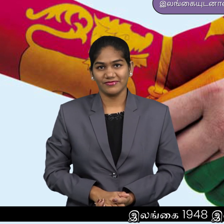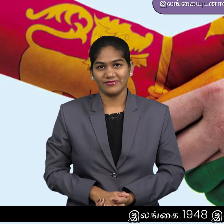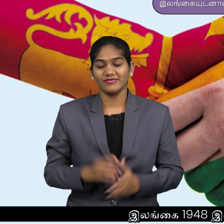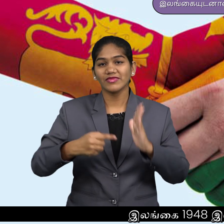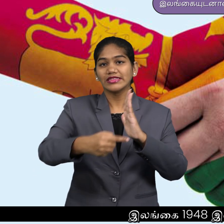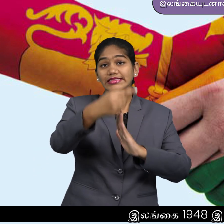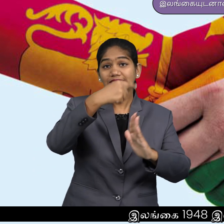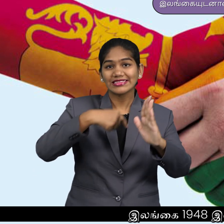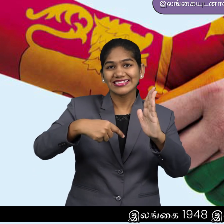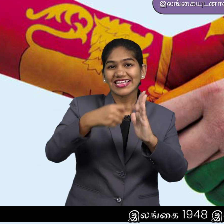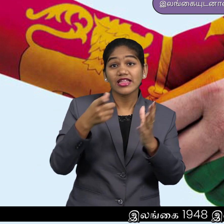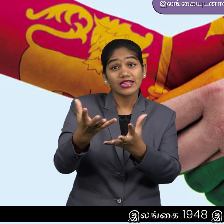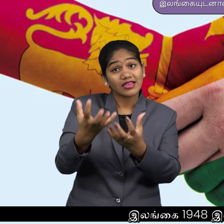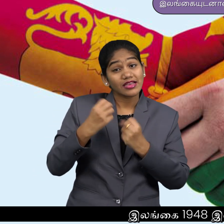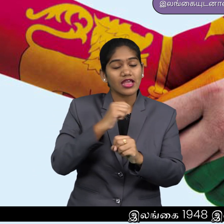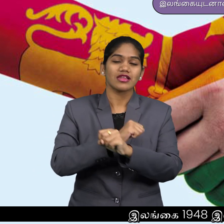இலங்கை